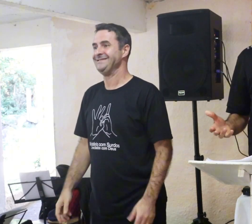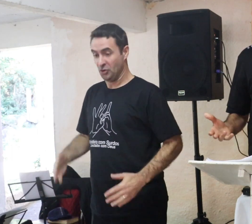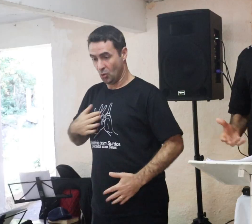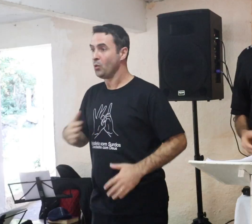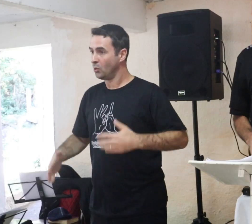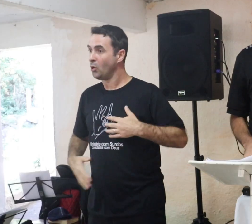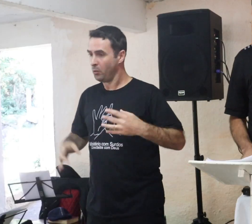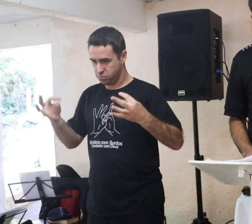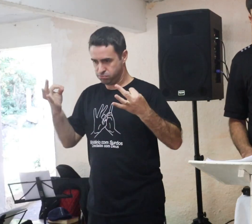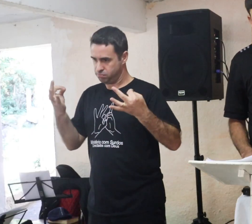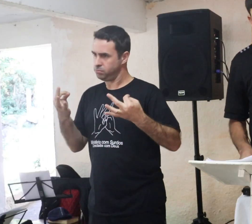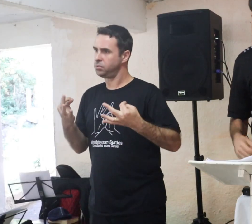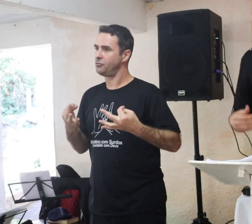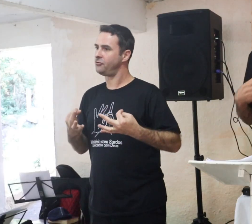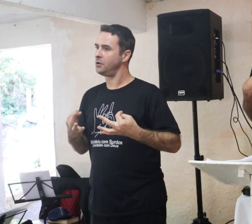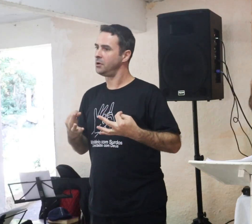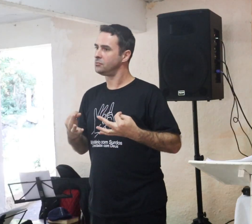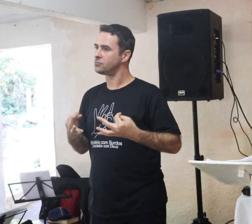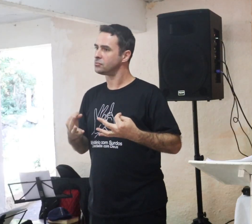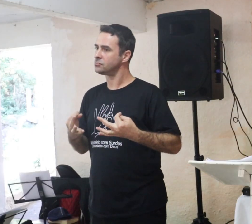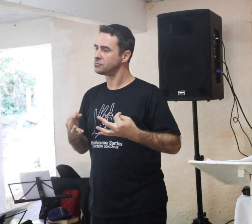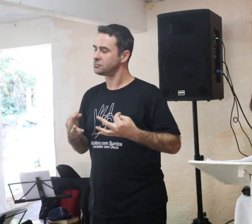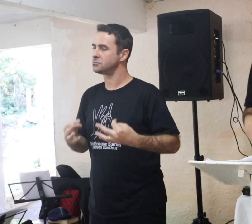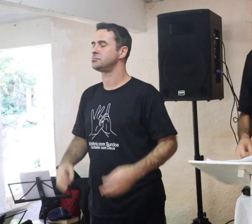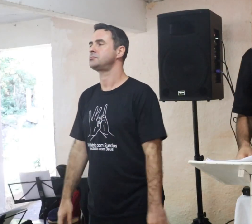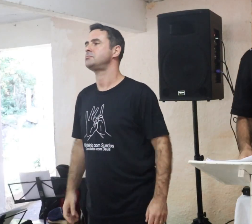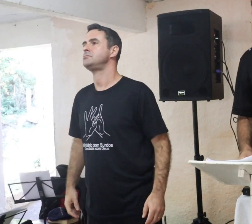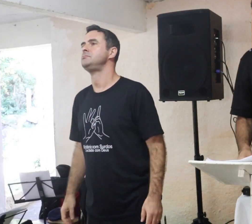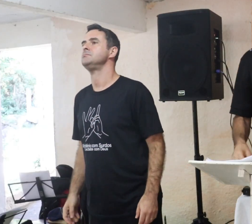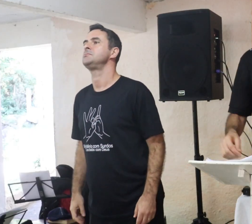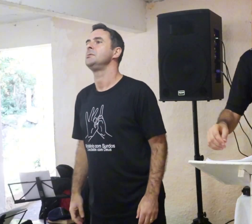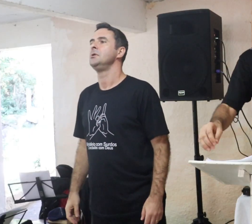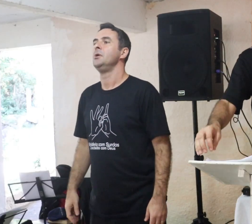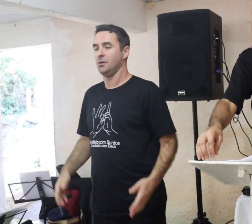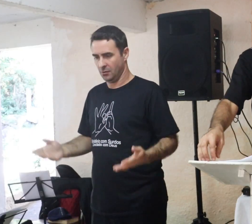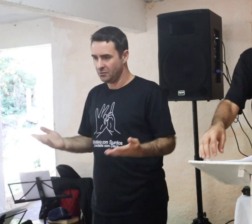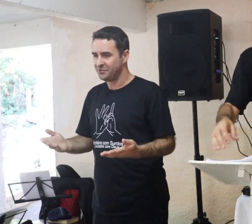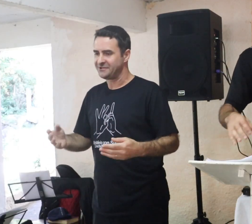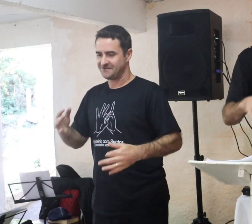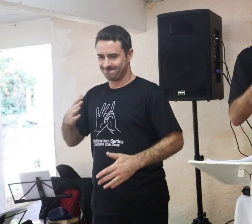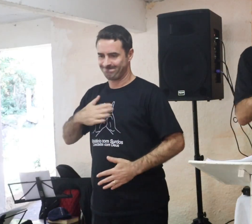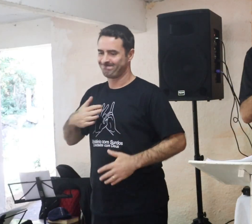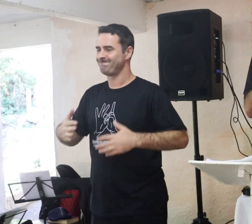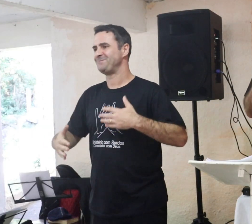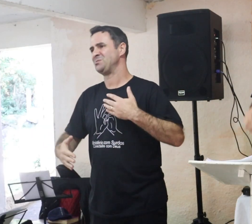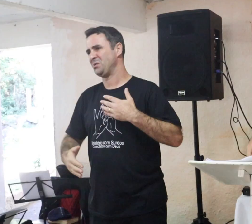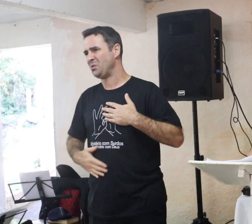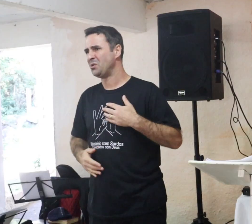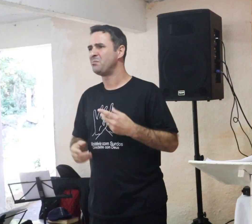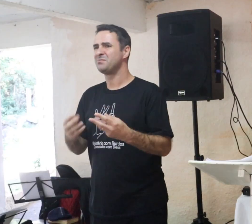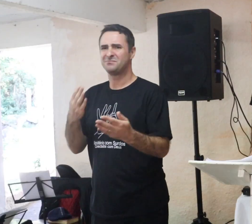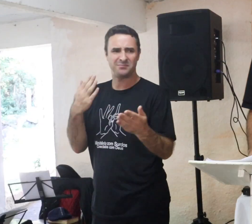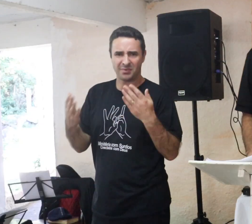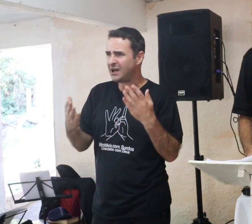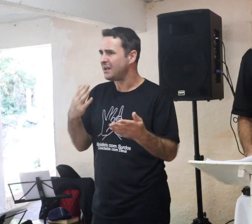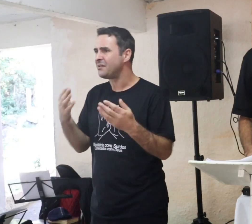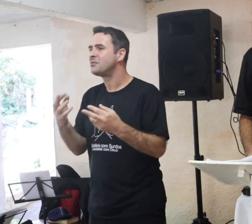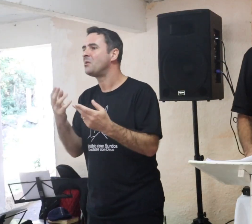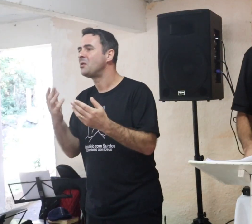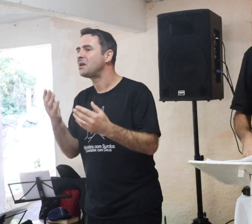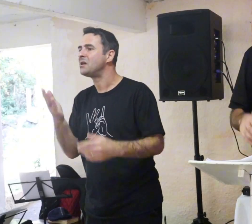Em certo sentido, a condição do nosso corpo atual é parecida com os alimentos que nós